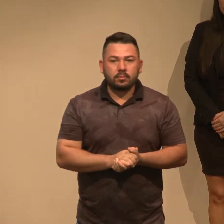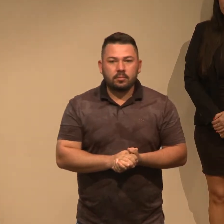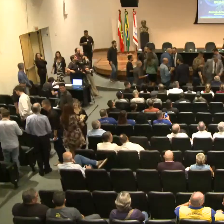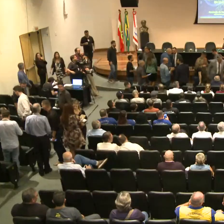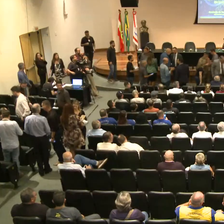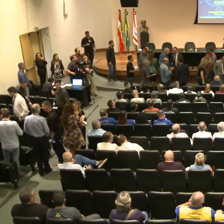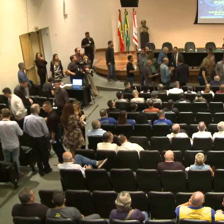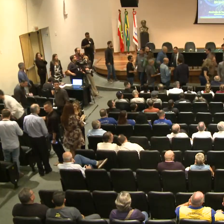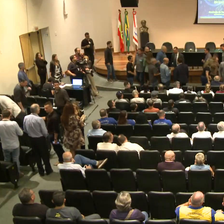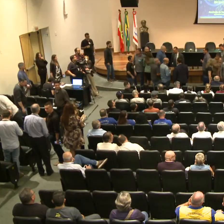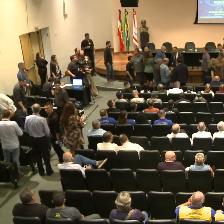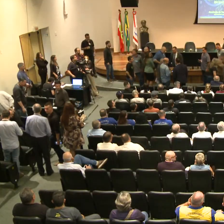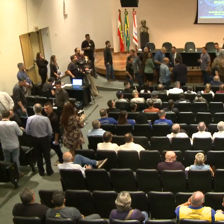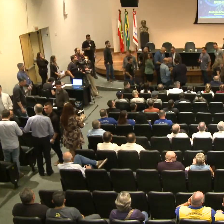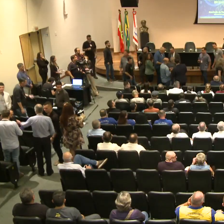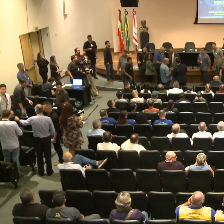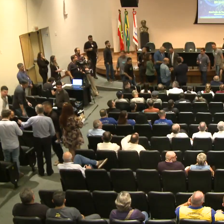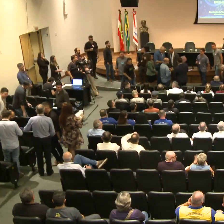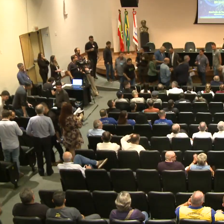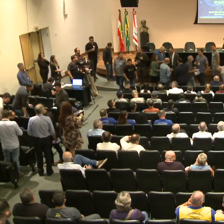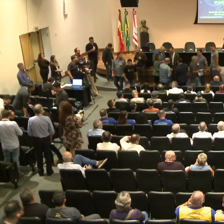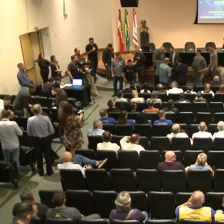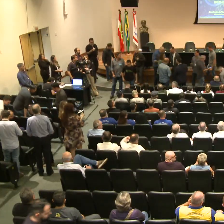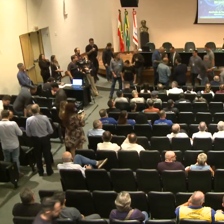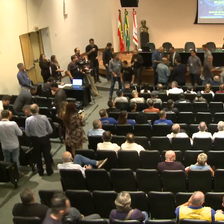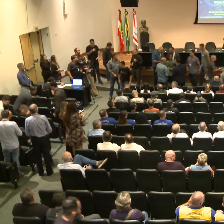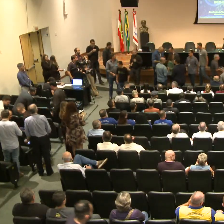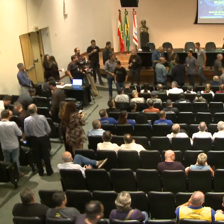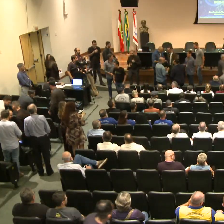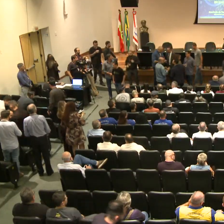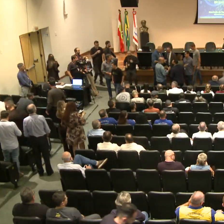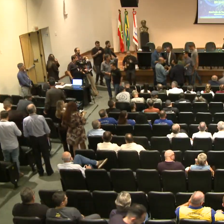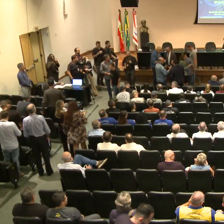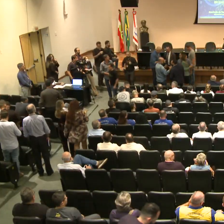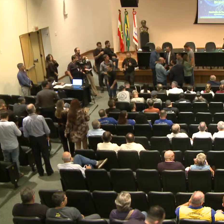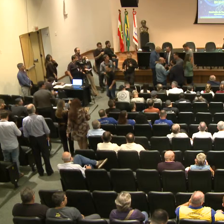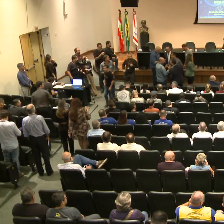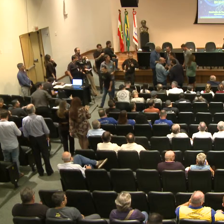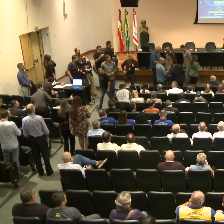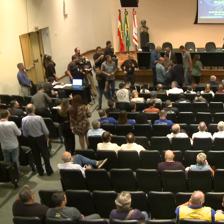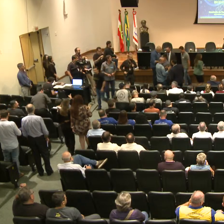E aí G1